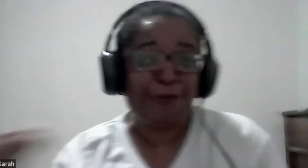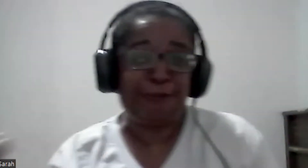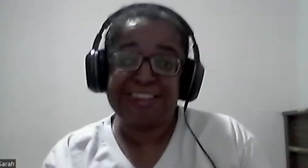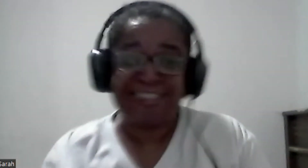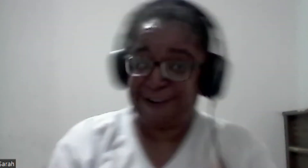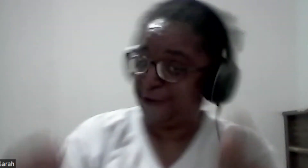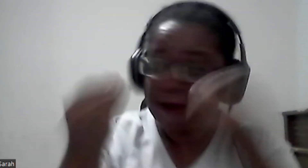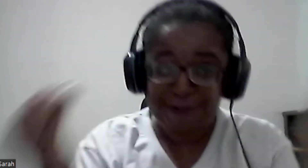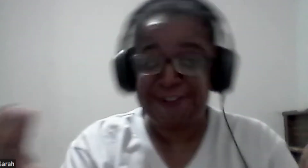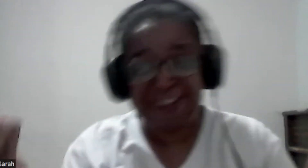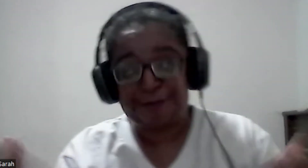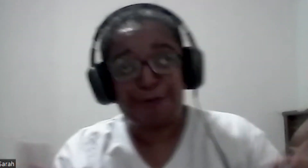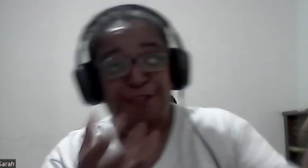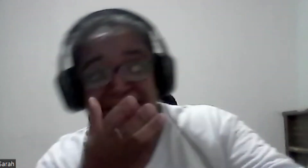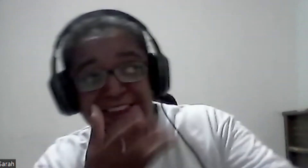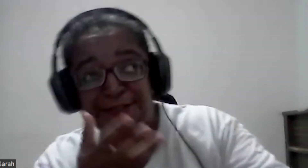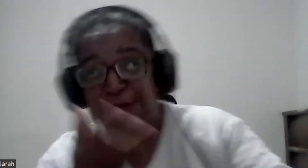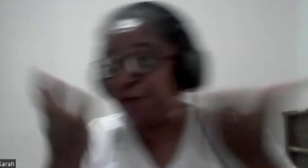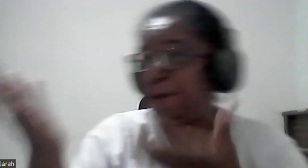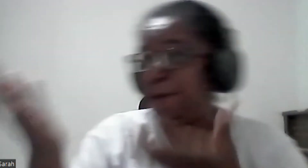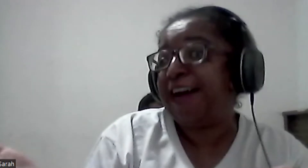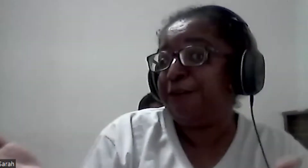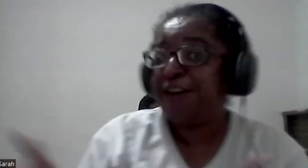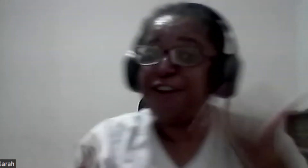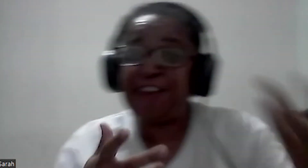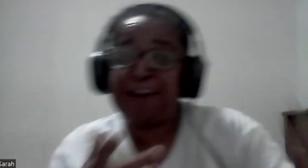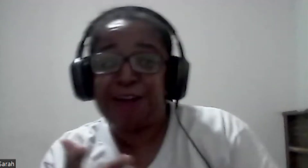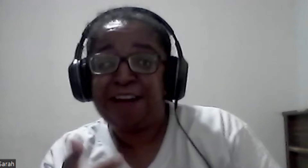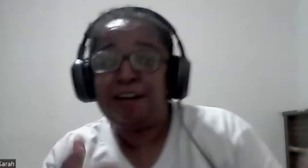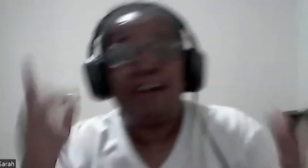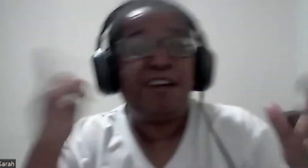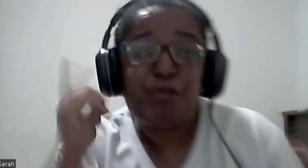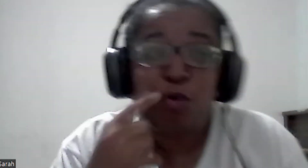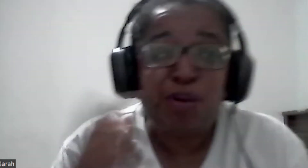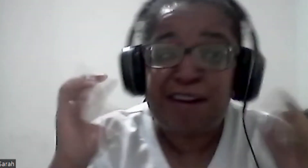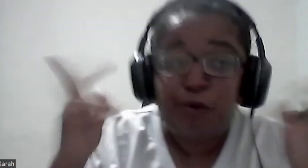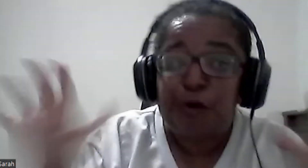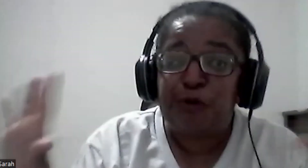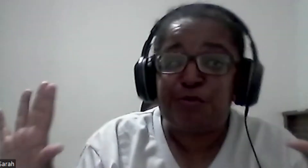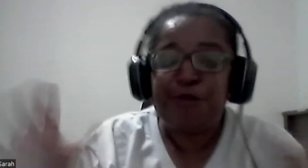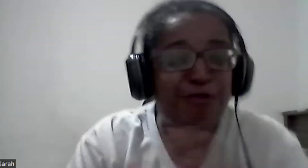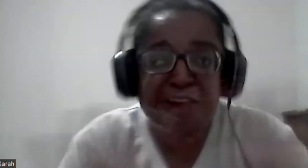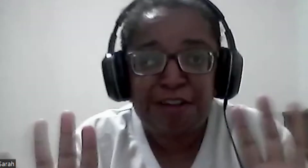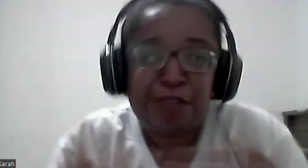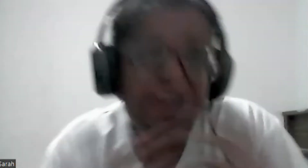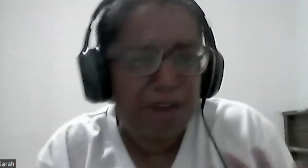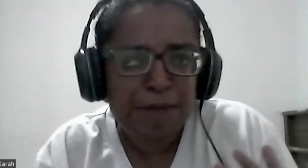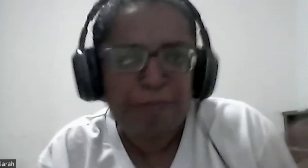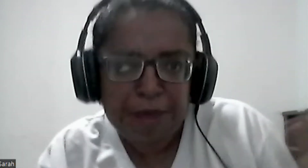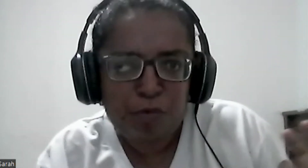dias, todos os dias. Vou sair, vou no supermercado, chego lá, surda, eu ouço. Não falo, não, só falo Libras mesmo, com o